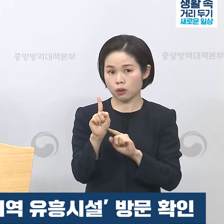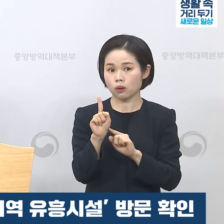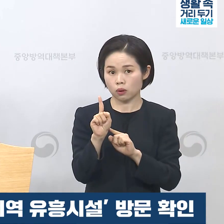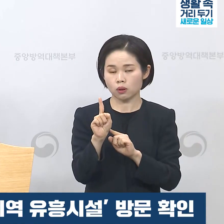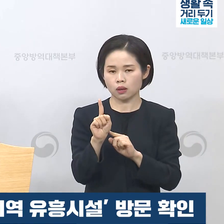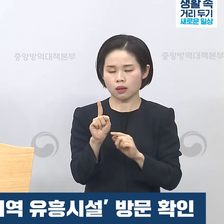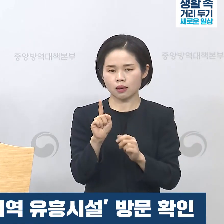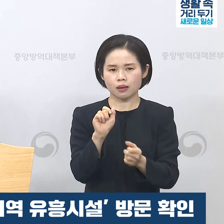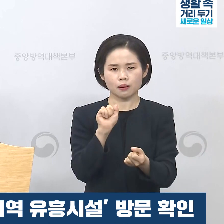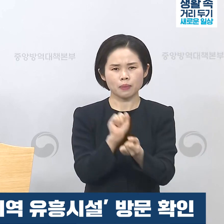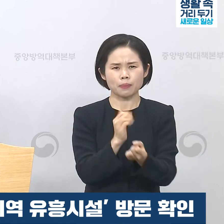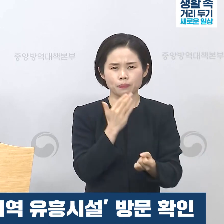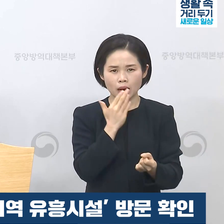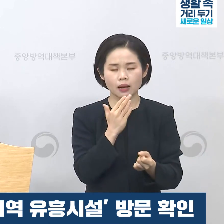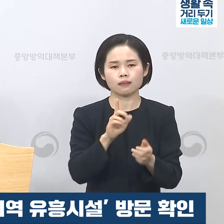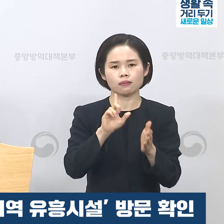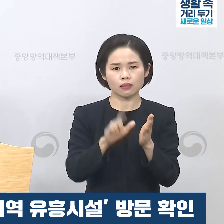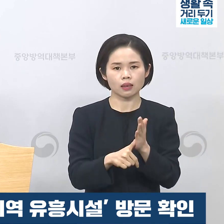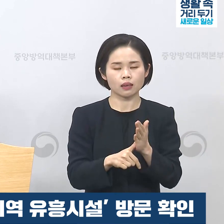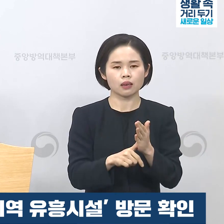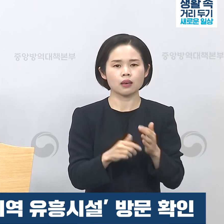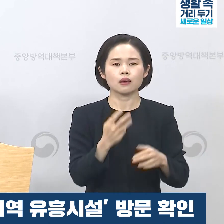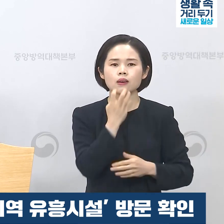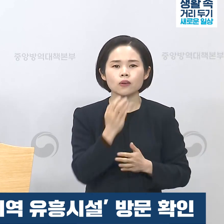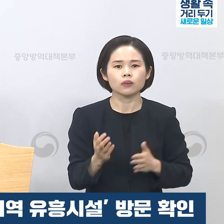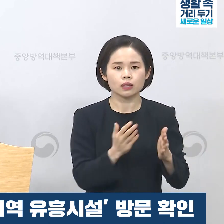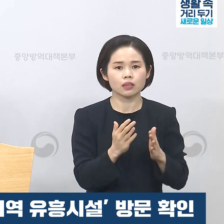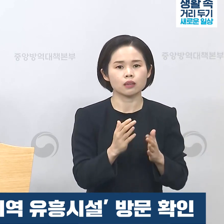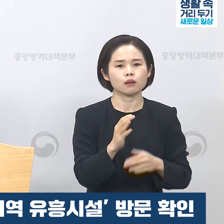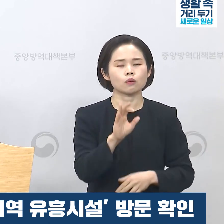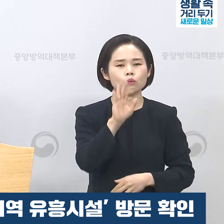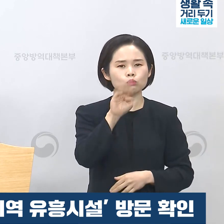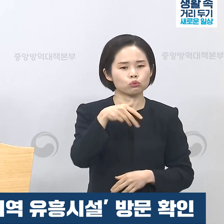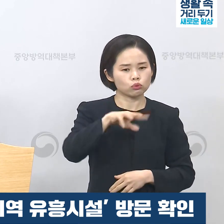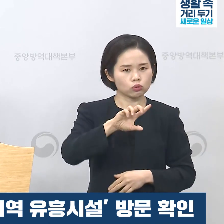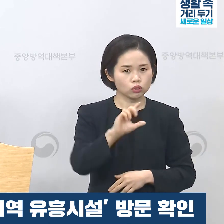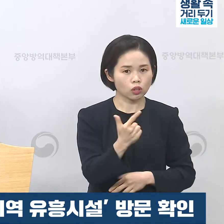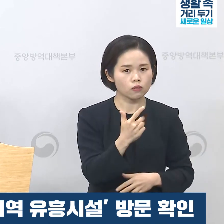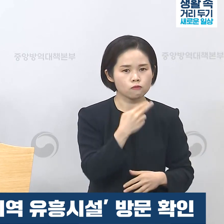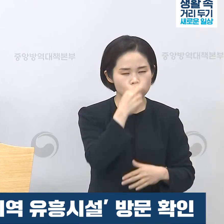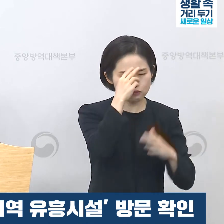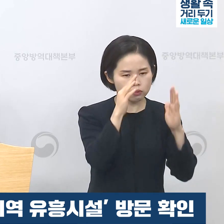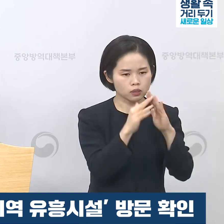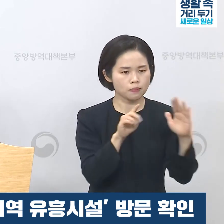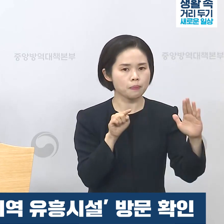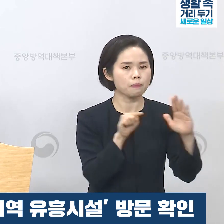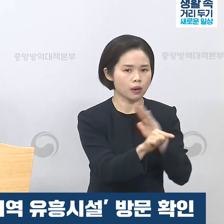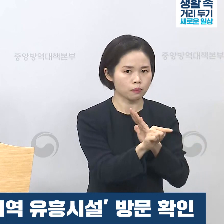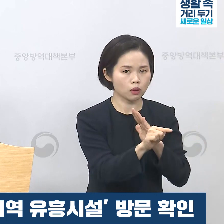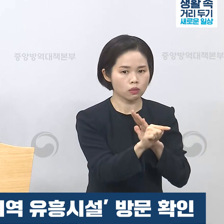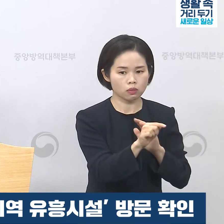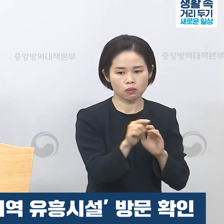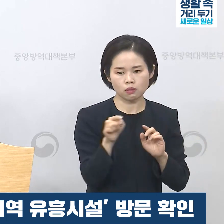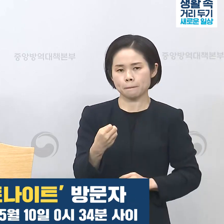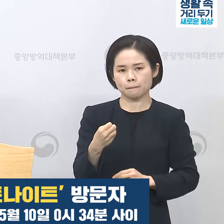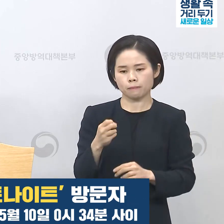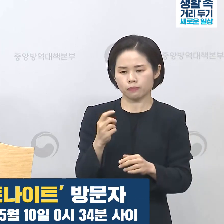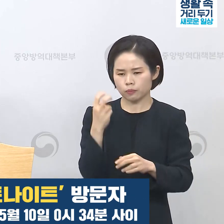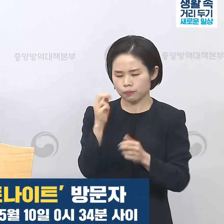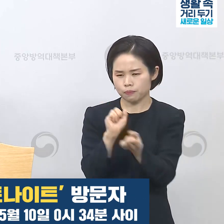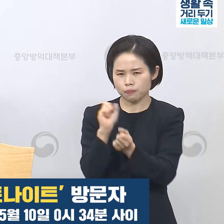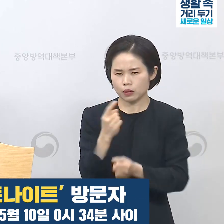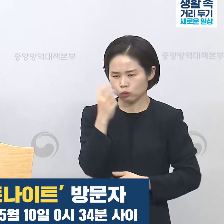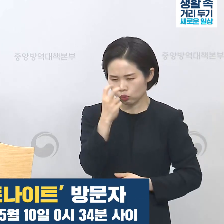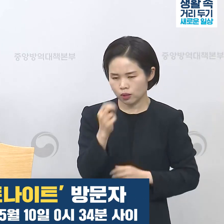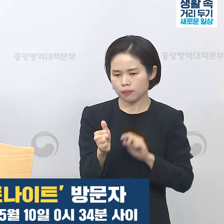있는 시기에 경기도 부천 지역의 유흥시설을 방문한 것이 역학조사 중에 확인되었습니다.